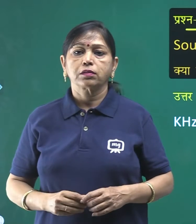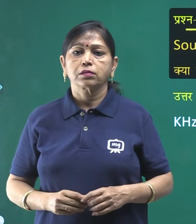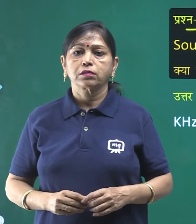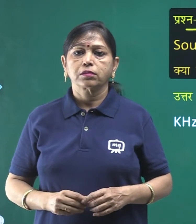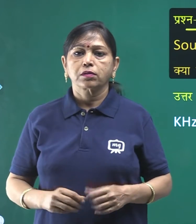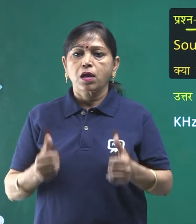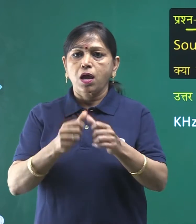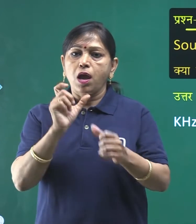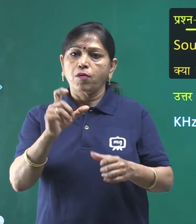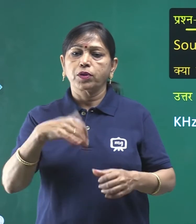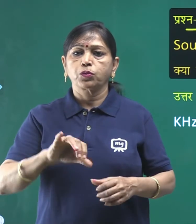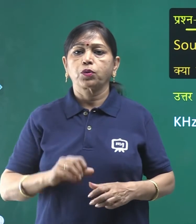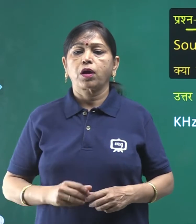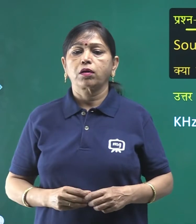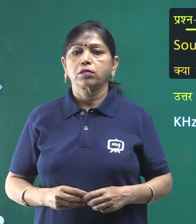आवृत्तियों का